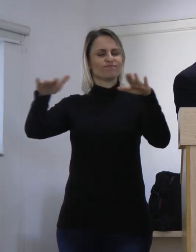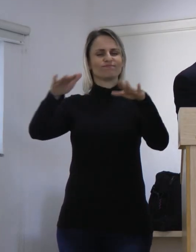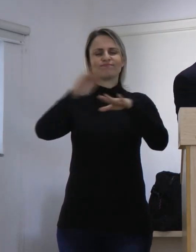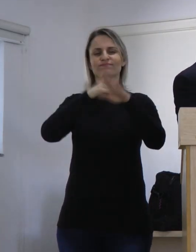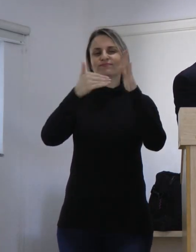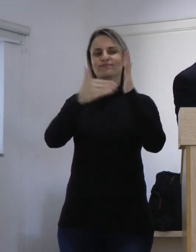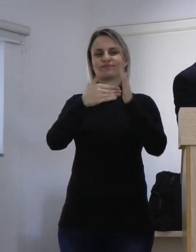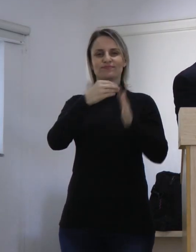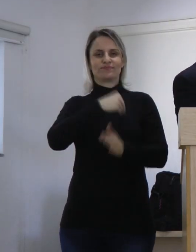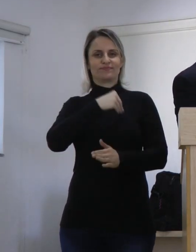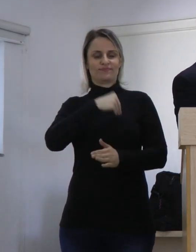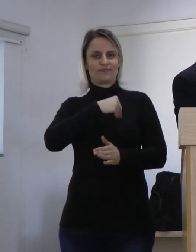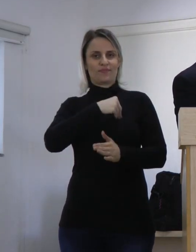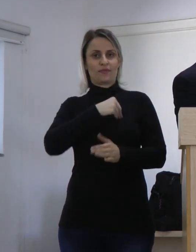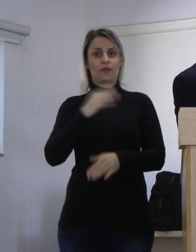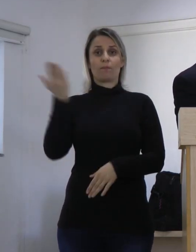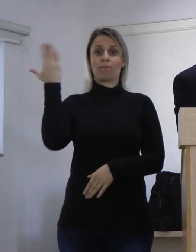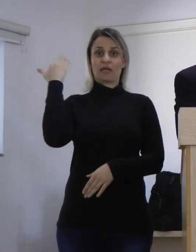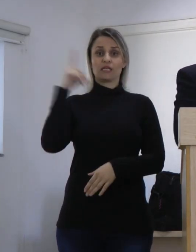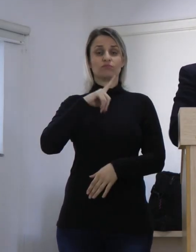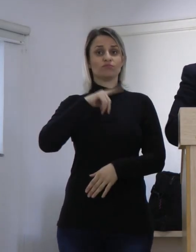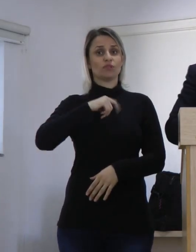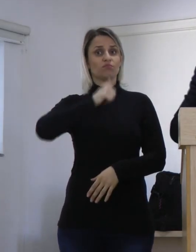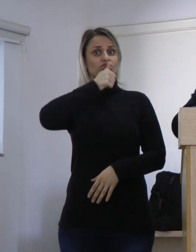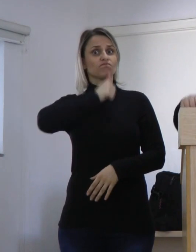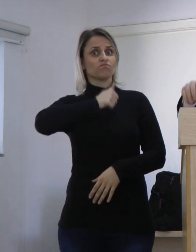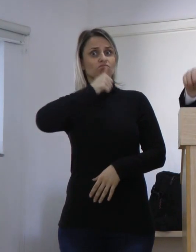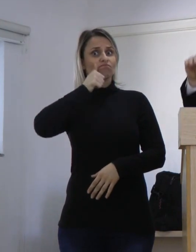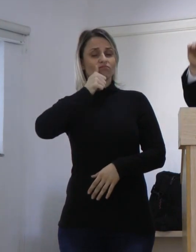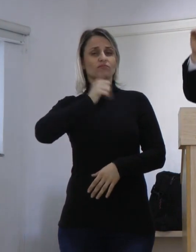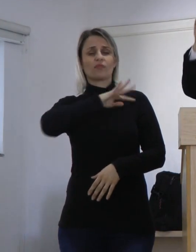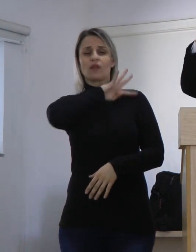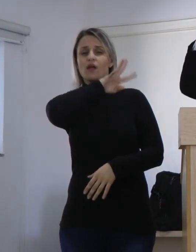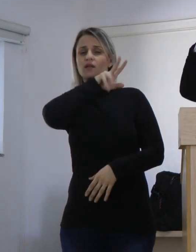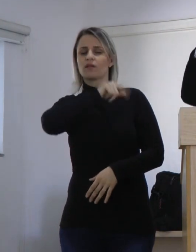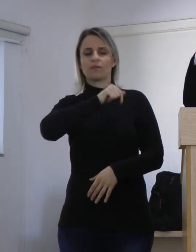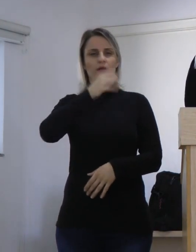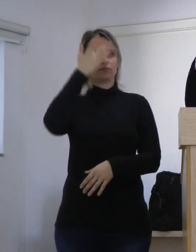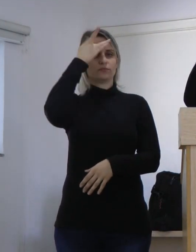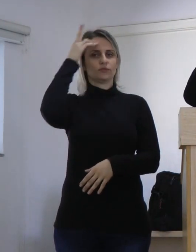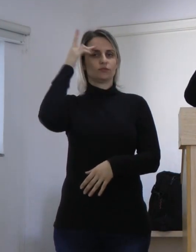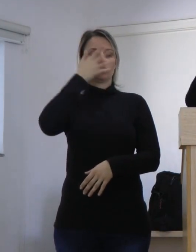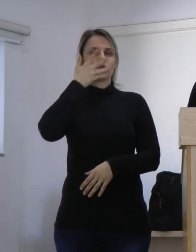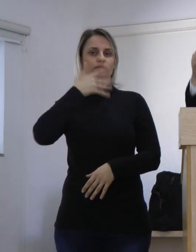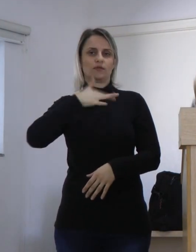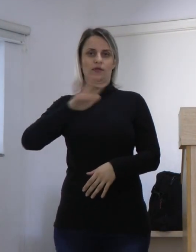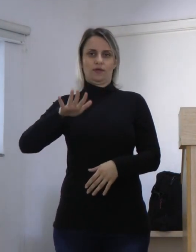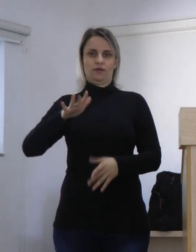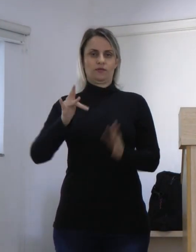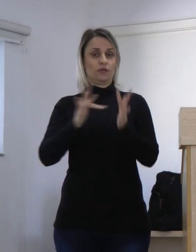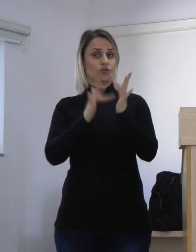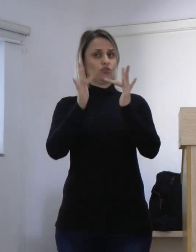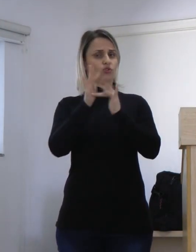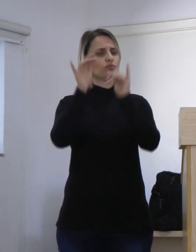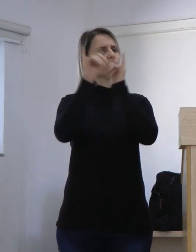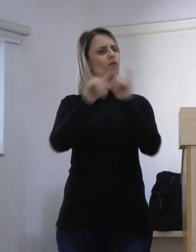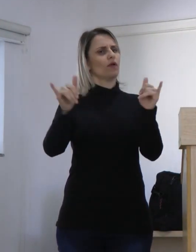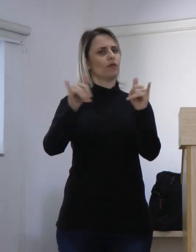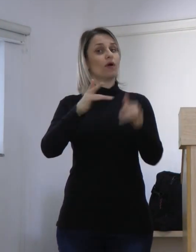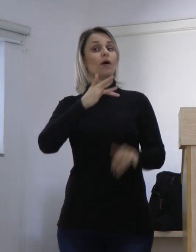de animais, de pessoas, de crianças, Jesus vem nos dizer: misericórdia quero e não